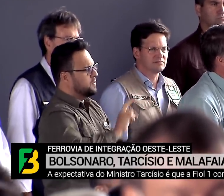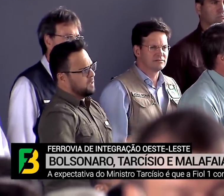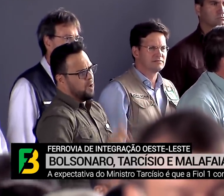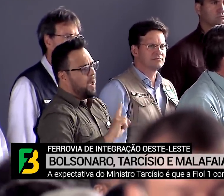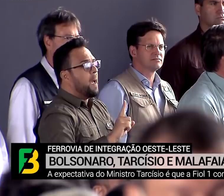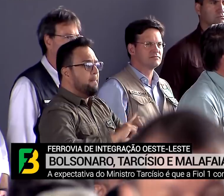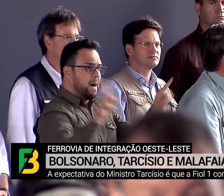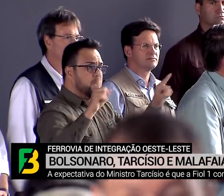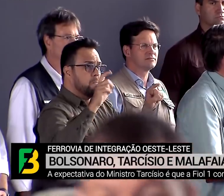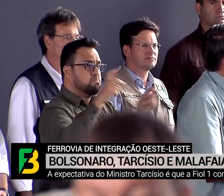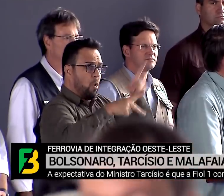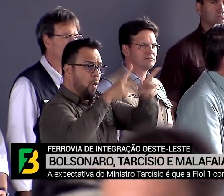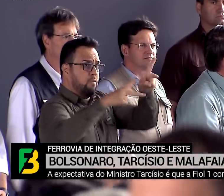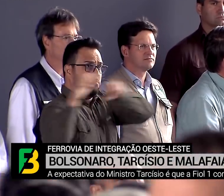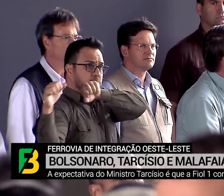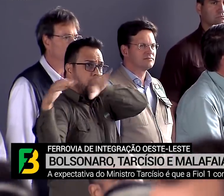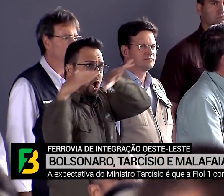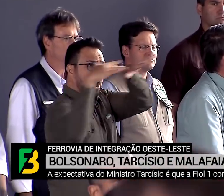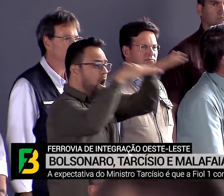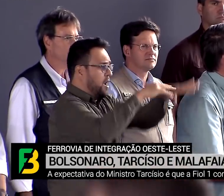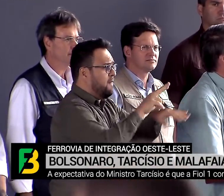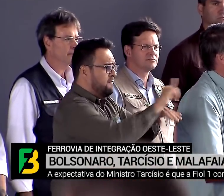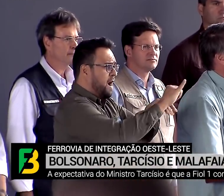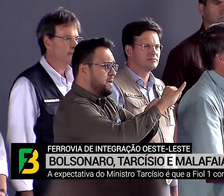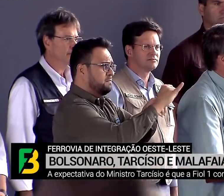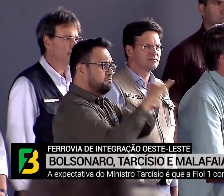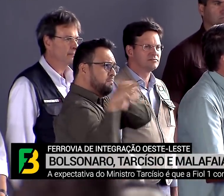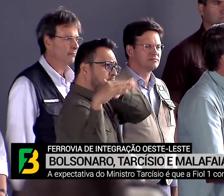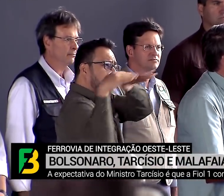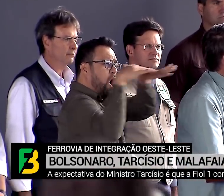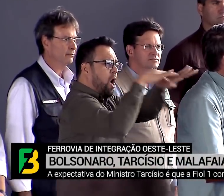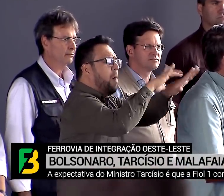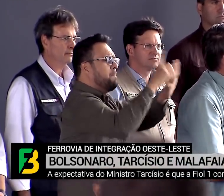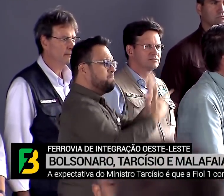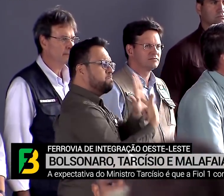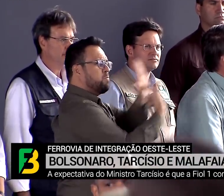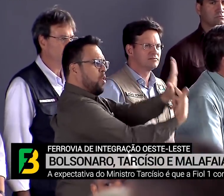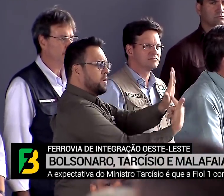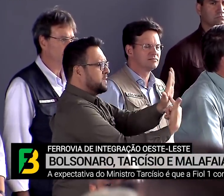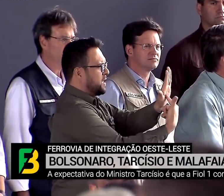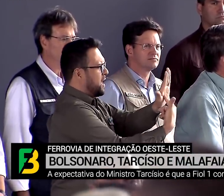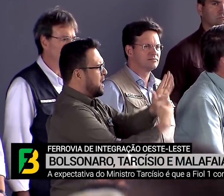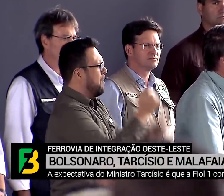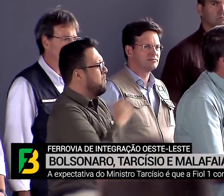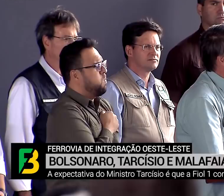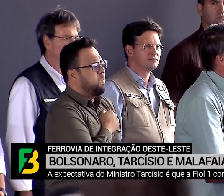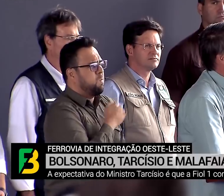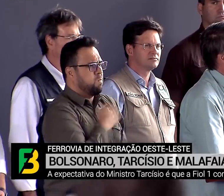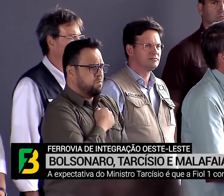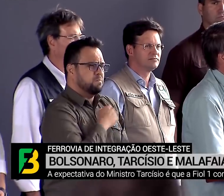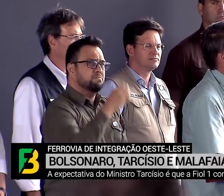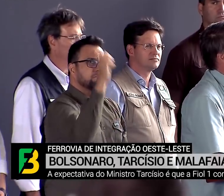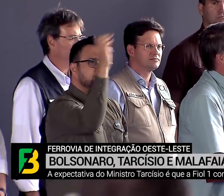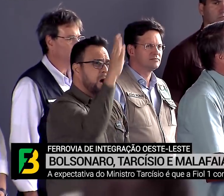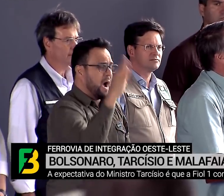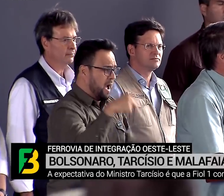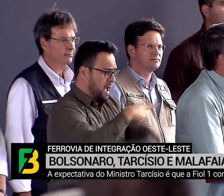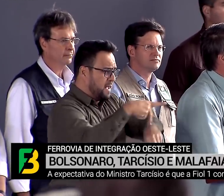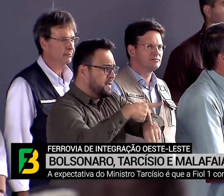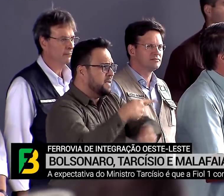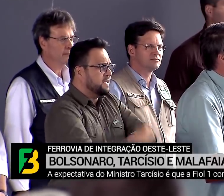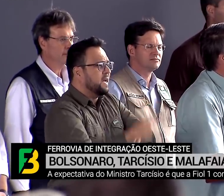mas está lá lá estarão para mostrar a grandeza do nosso país